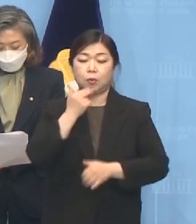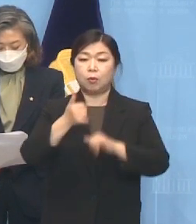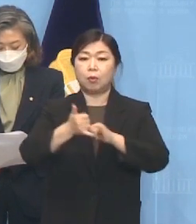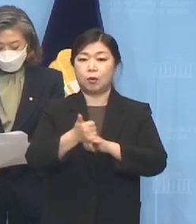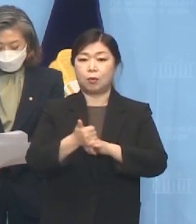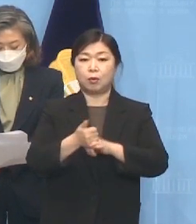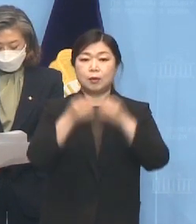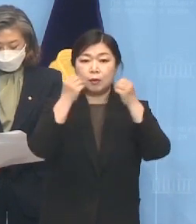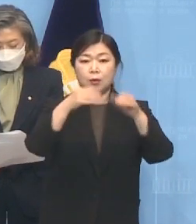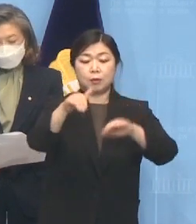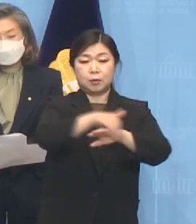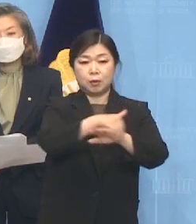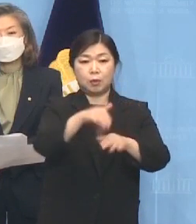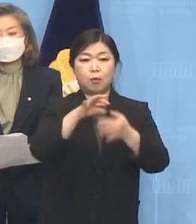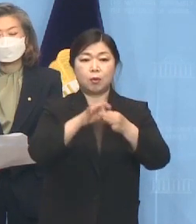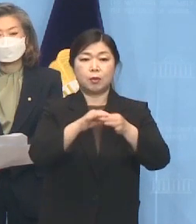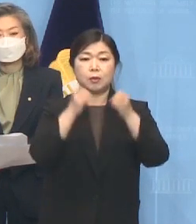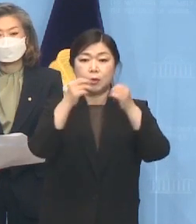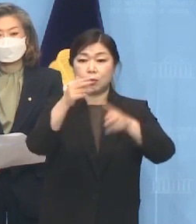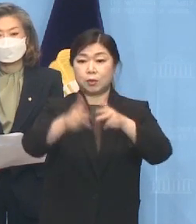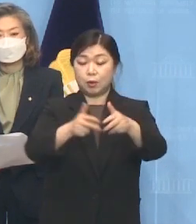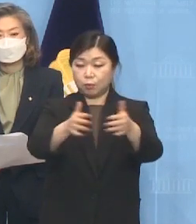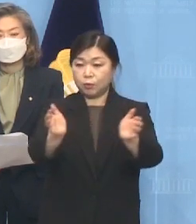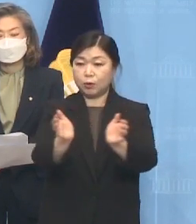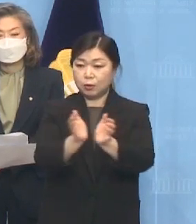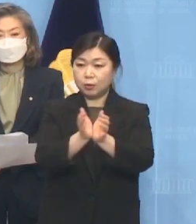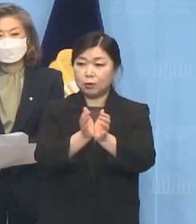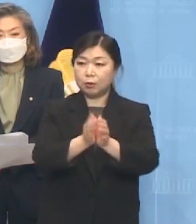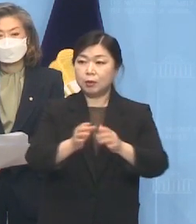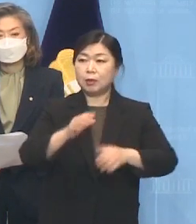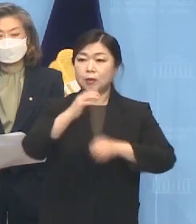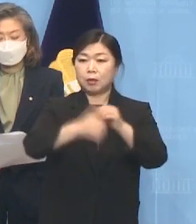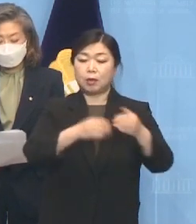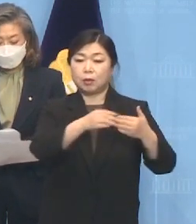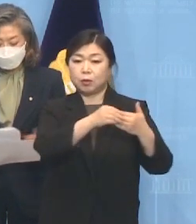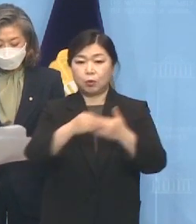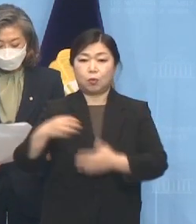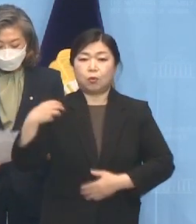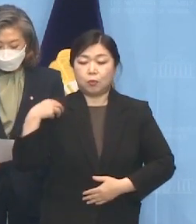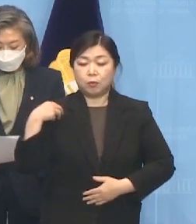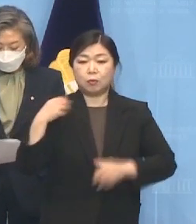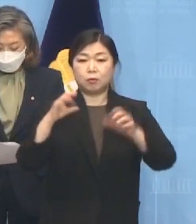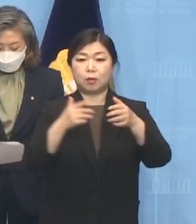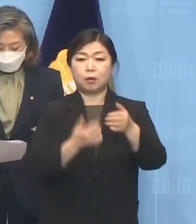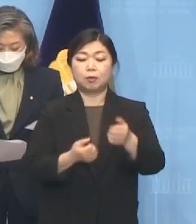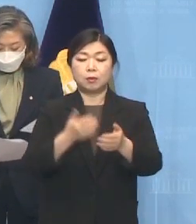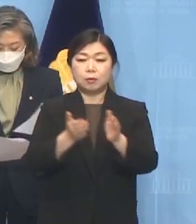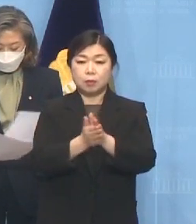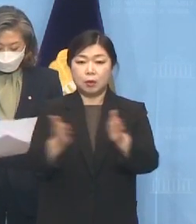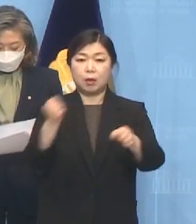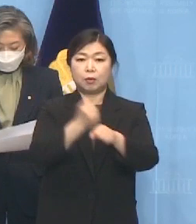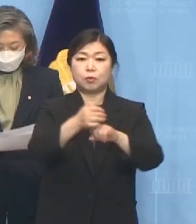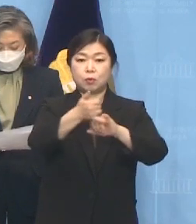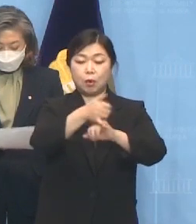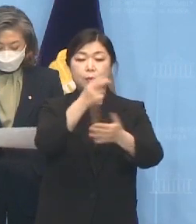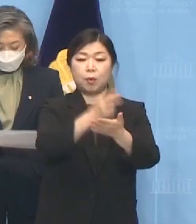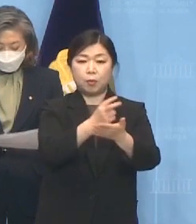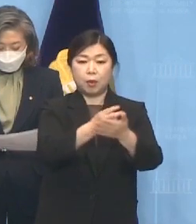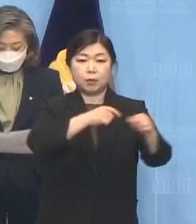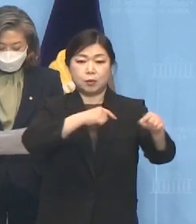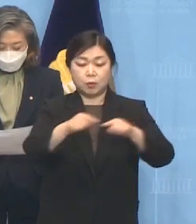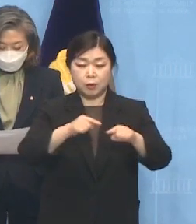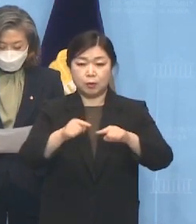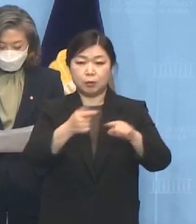그린 뉴딜 관련 새로운 산업 분야에서 세계 선도 국가로 도약할 수 있도록 입법과 정책